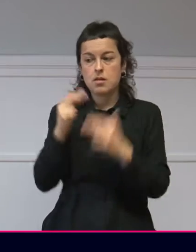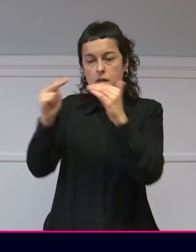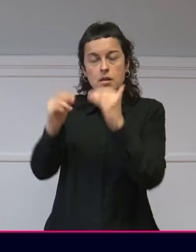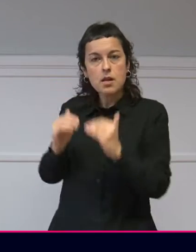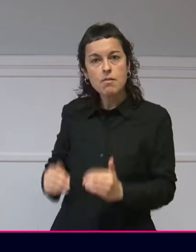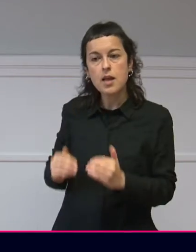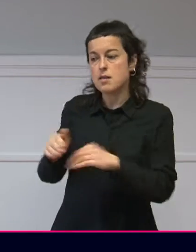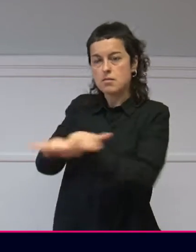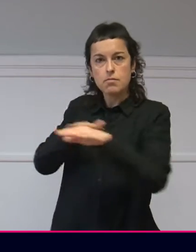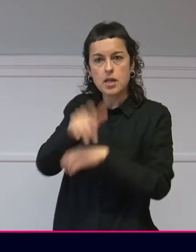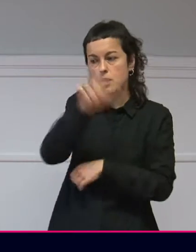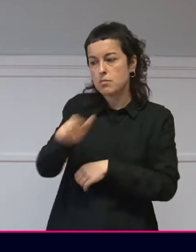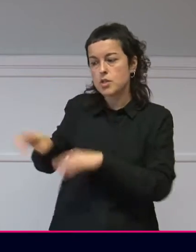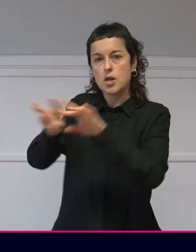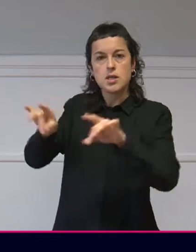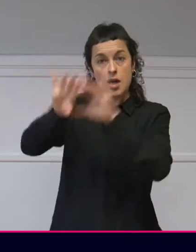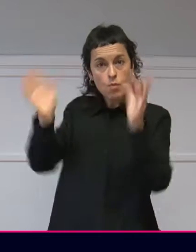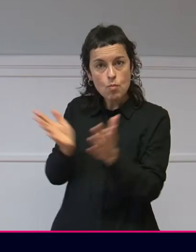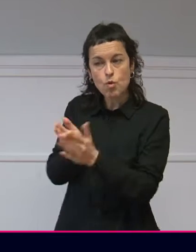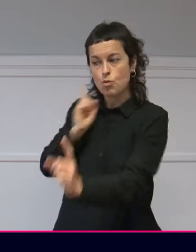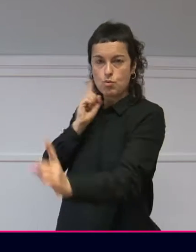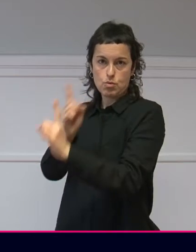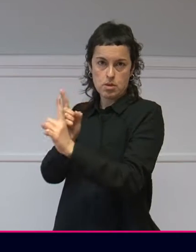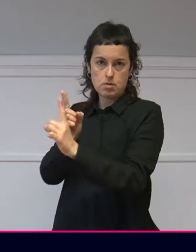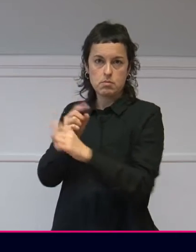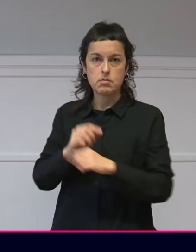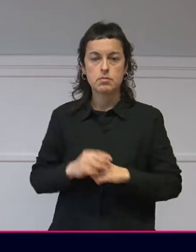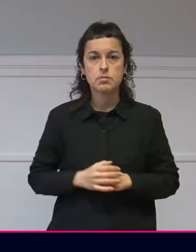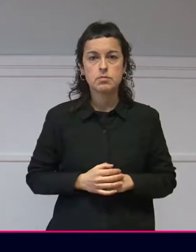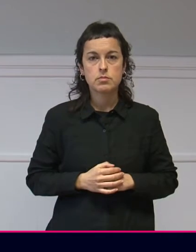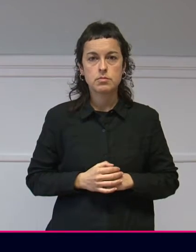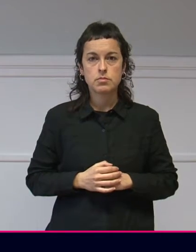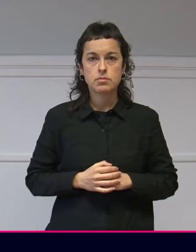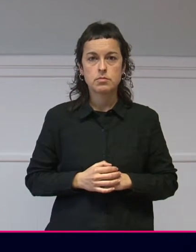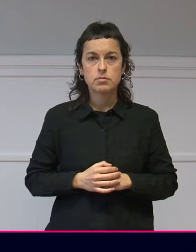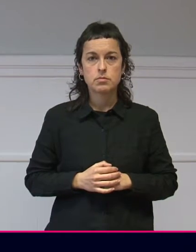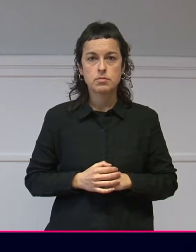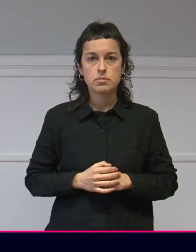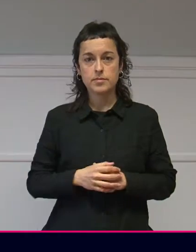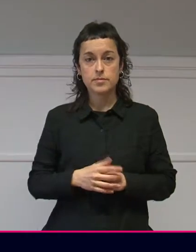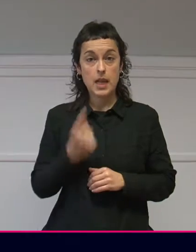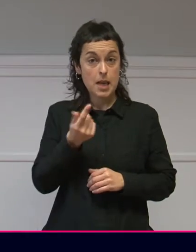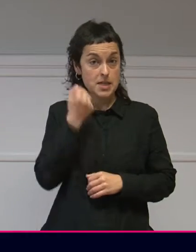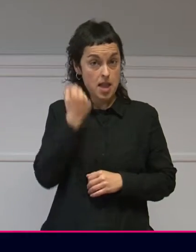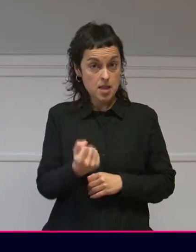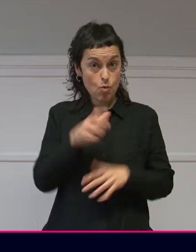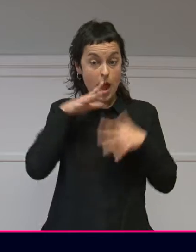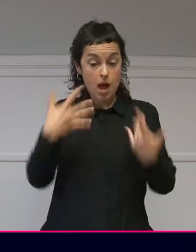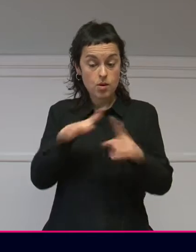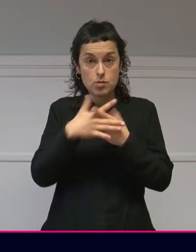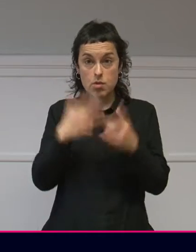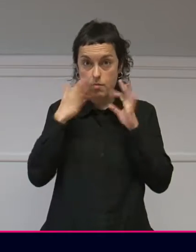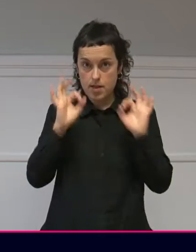popularren, gizateriaren eta planetaren beraren kontrako aurrera daramana da benetako gerra ekonomikoa. Kapitalismoa une oso kritikoan